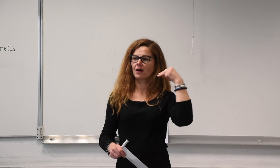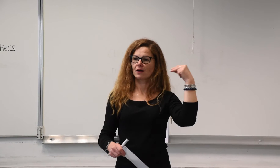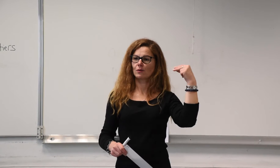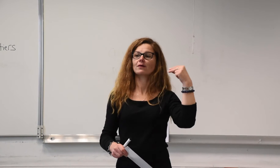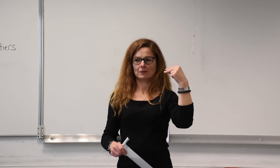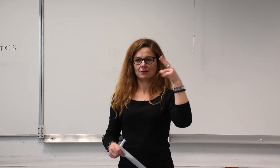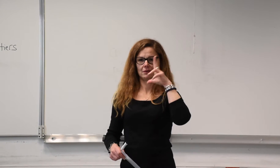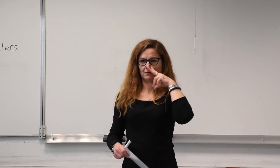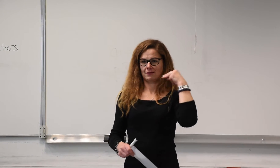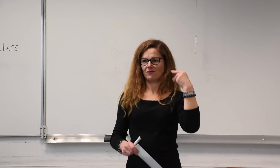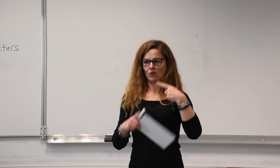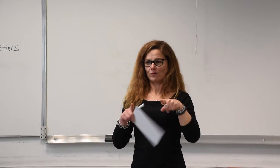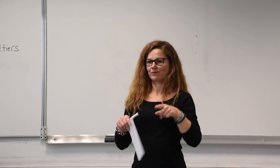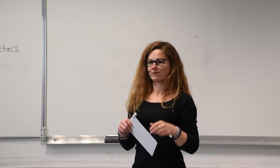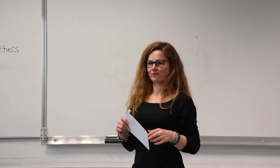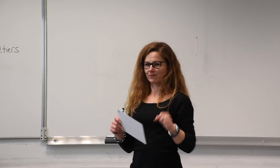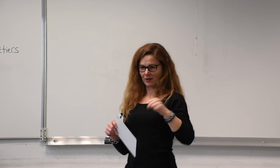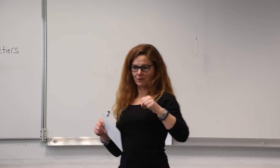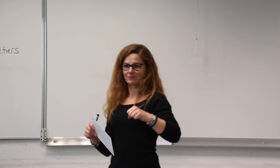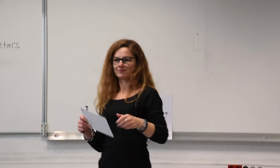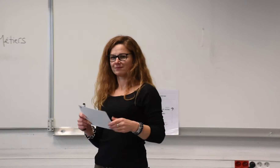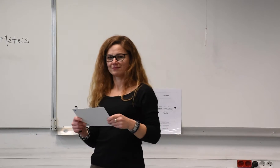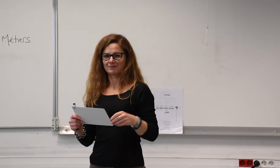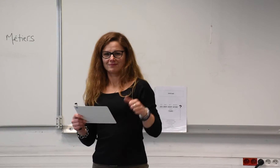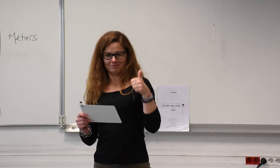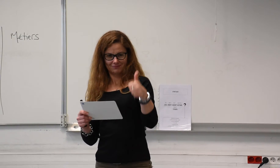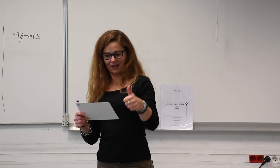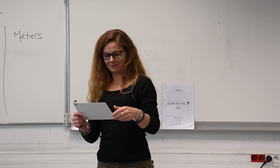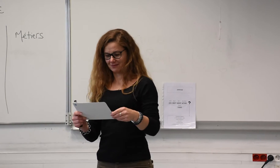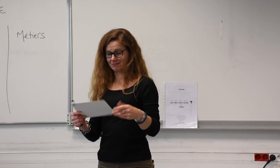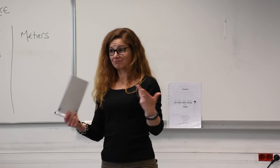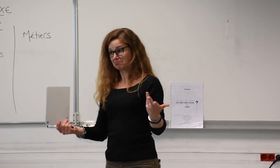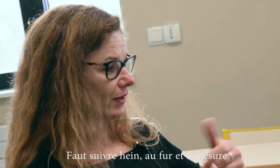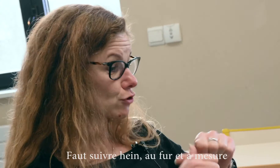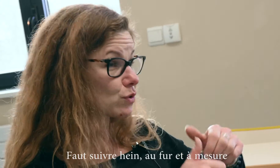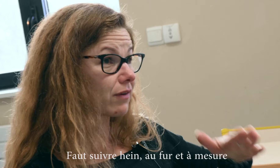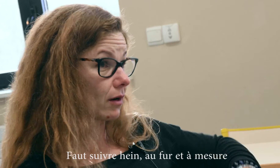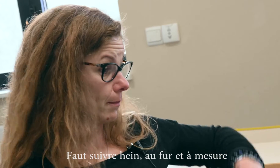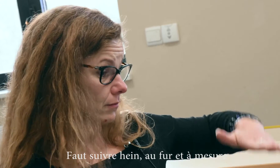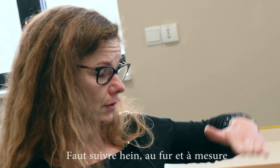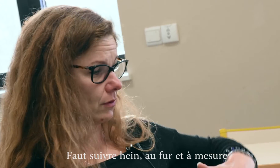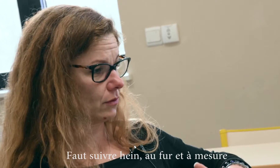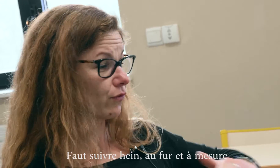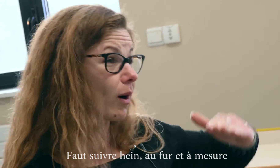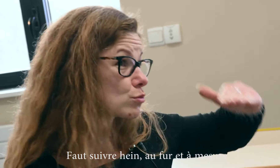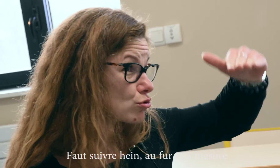Une. faut suivre au fur et à